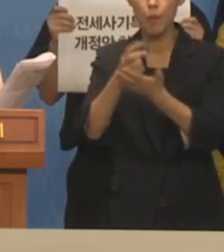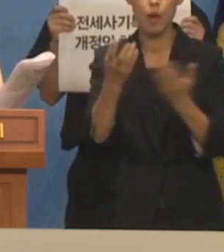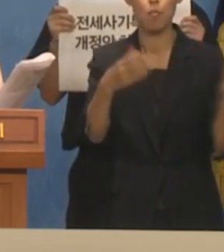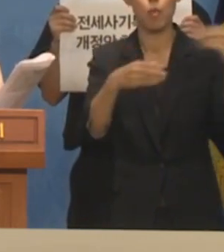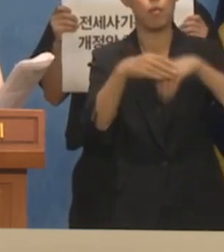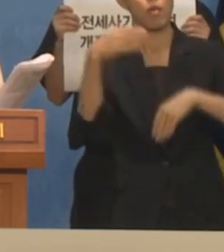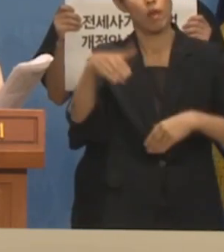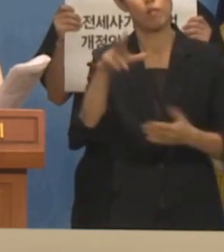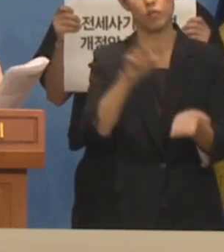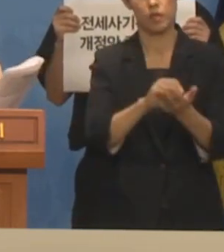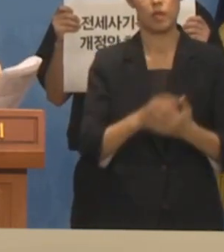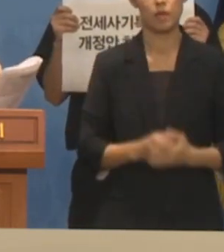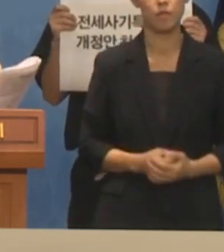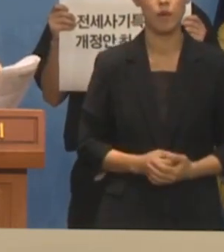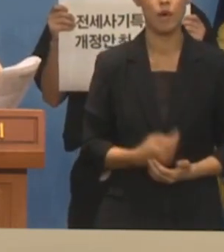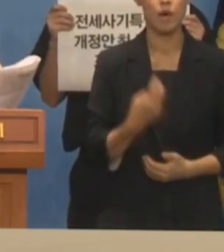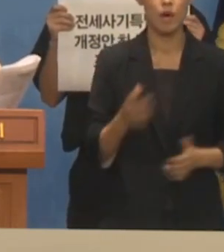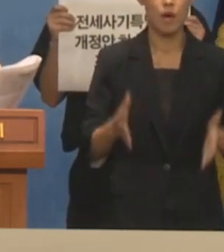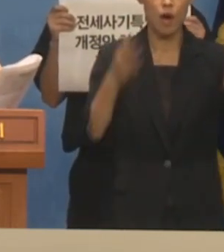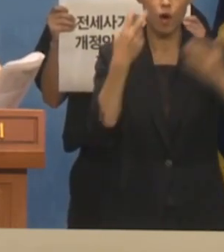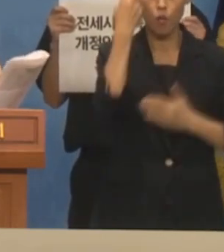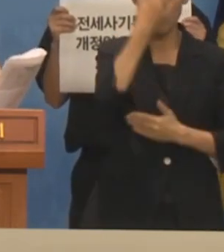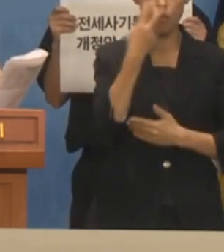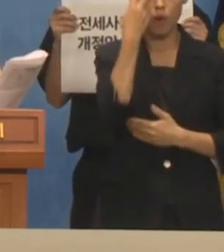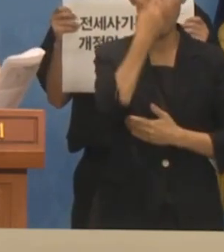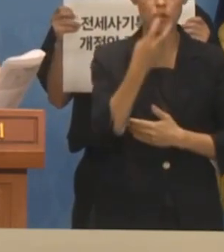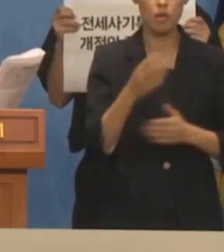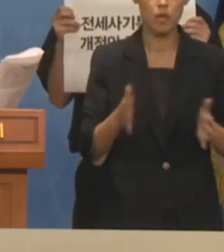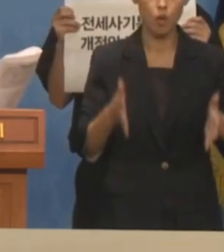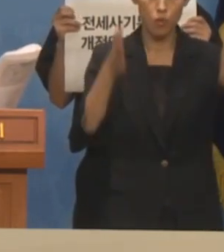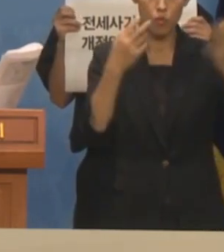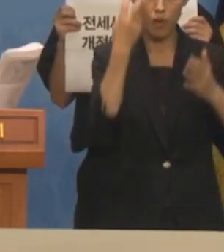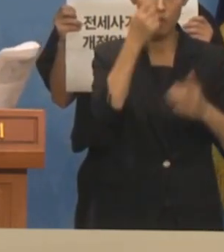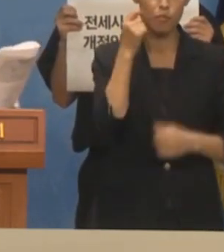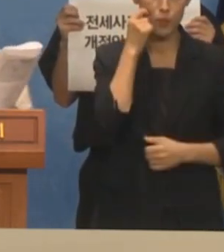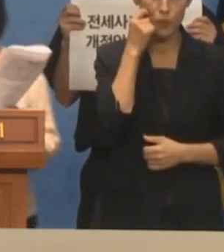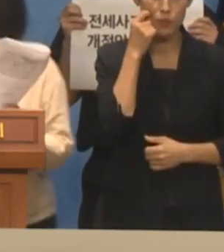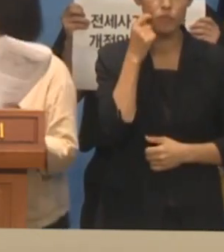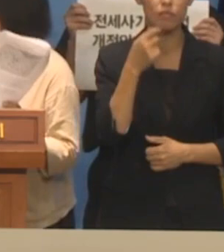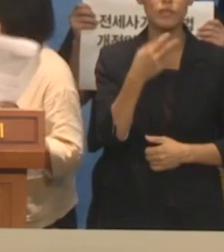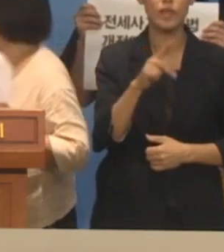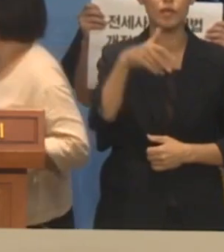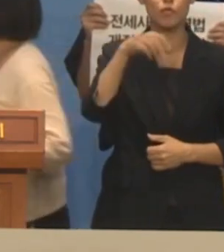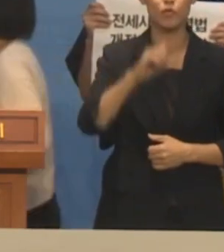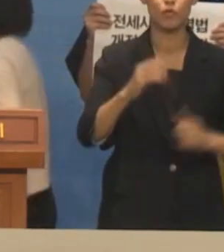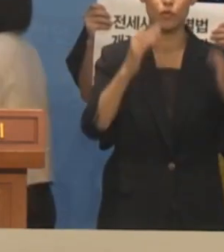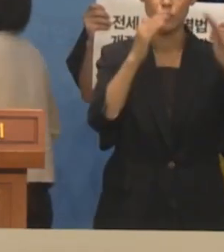다음은 건물 관리가 되지 않는 다중주택 피해자분의 발언을 듣도록 하겠습니다.